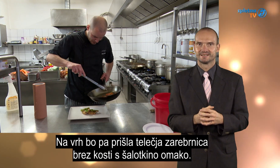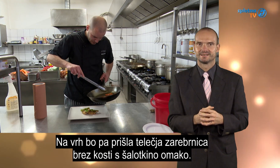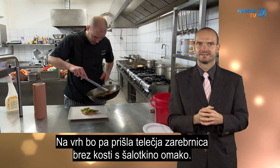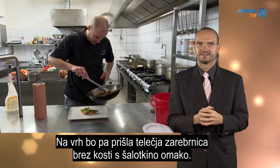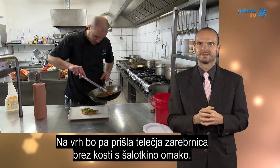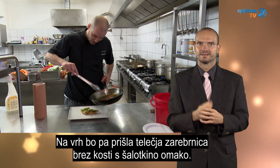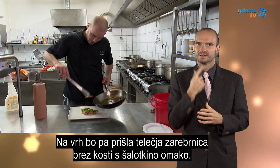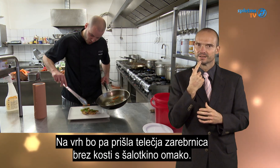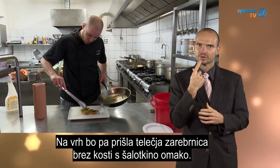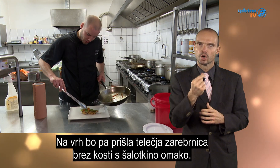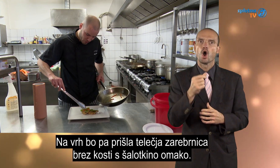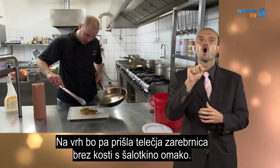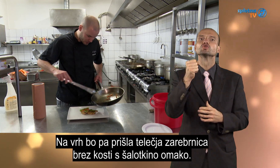z šalotkino omakco.